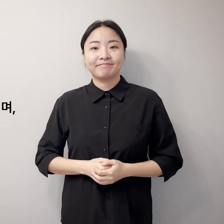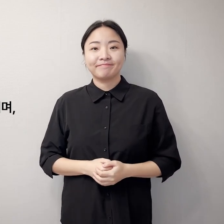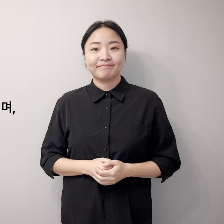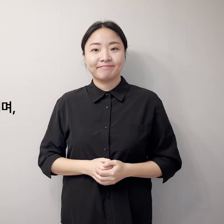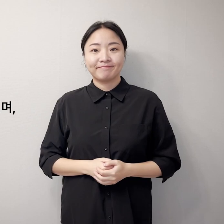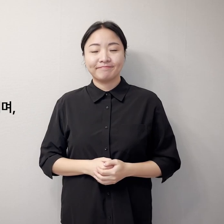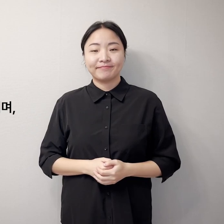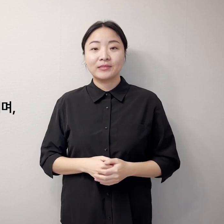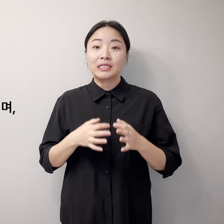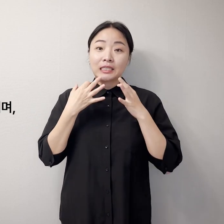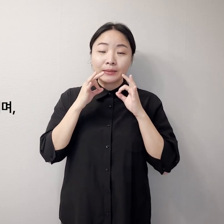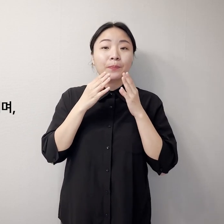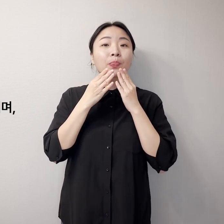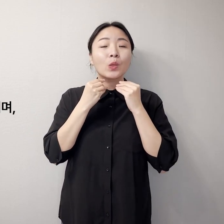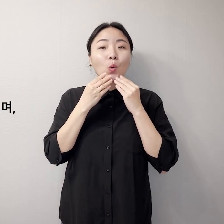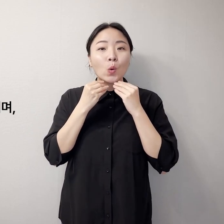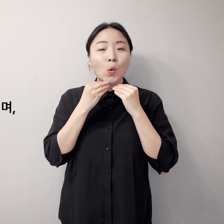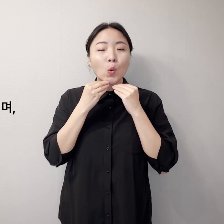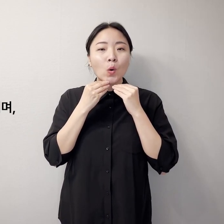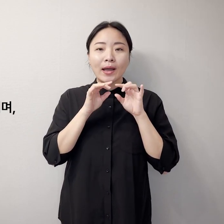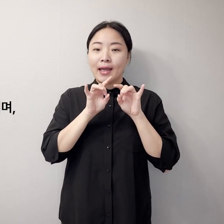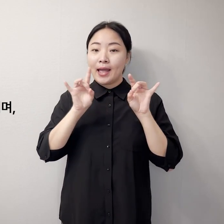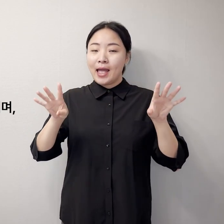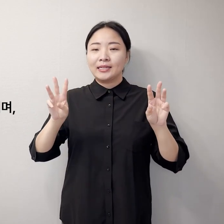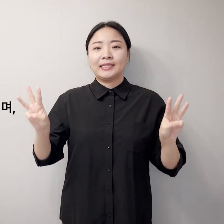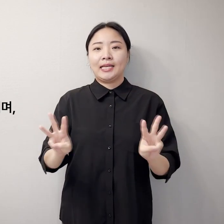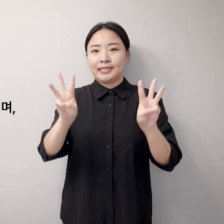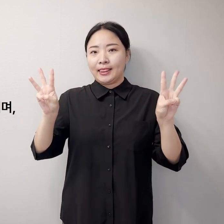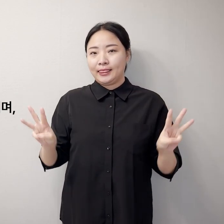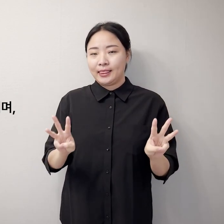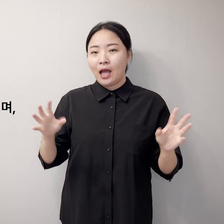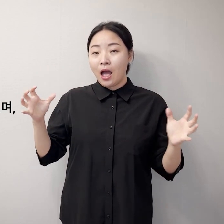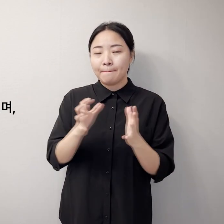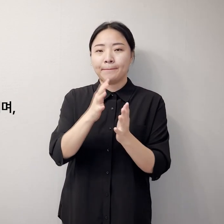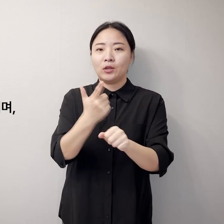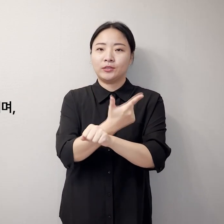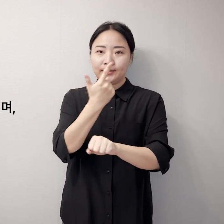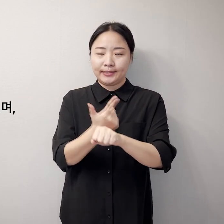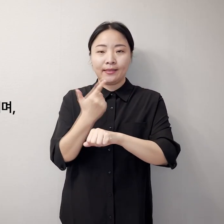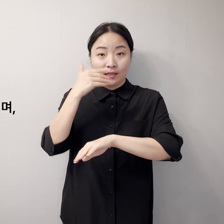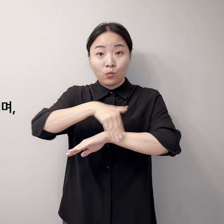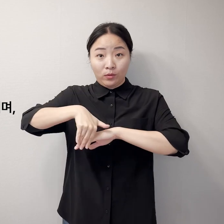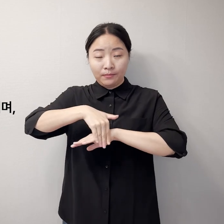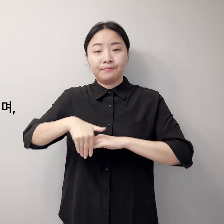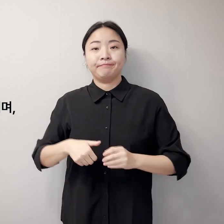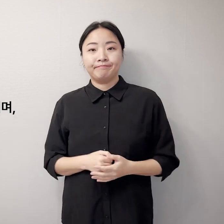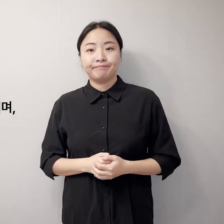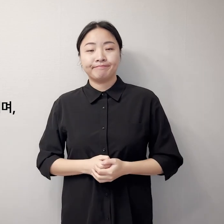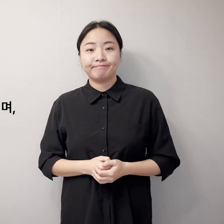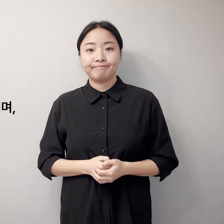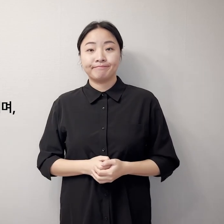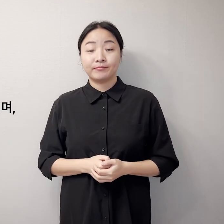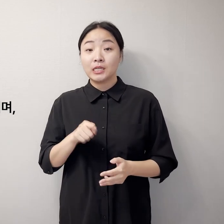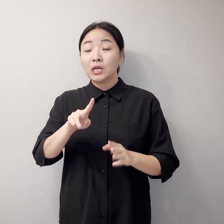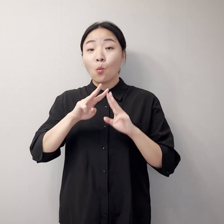소요시간은 금, 토 각 3시간씩 총 6시간입니다 이